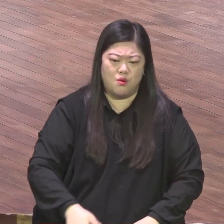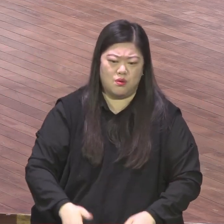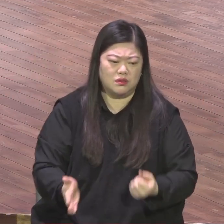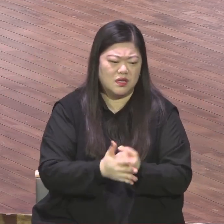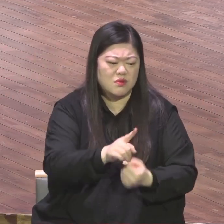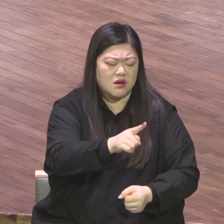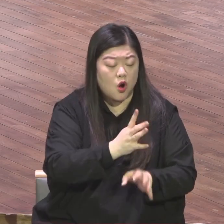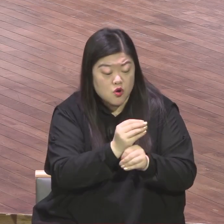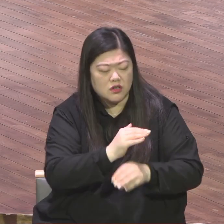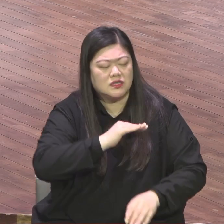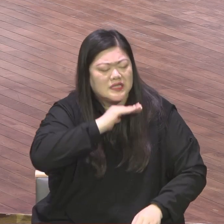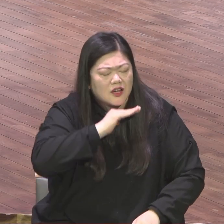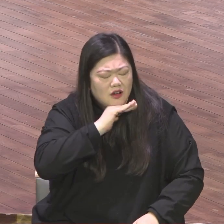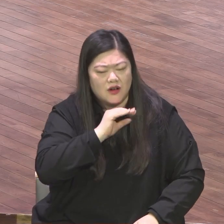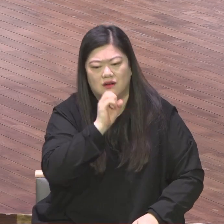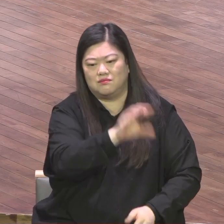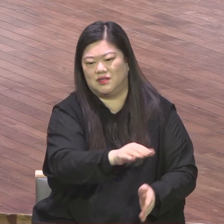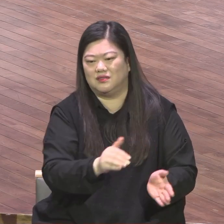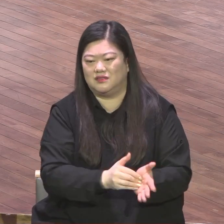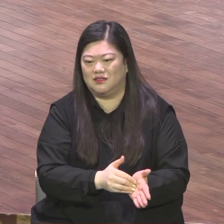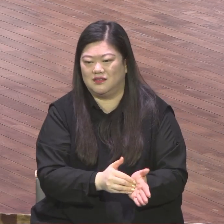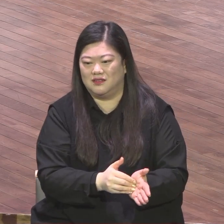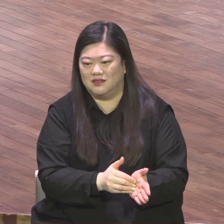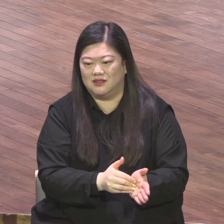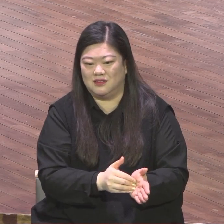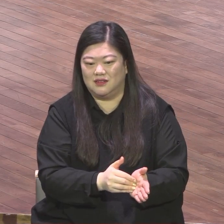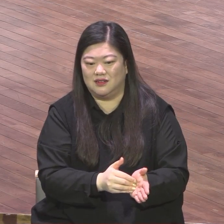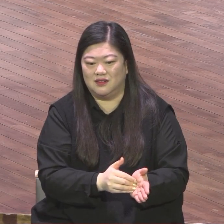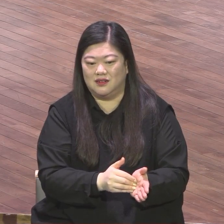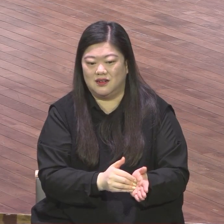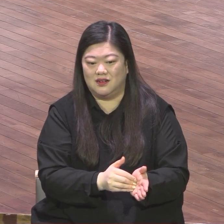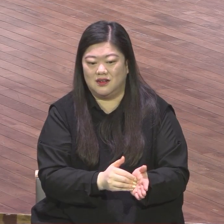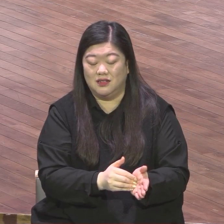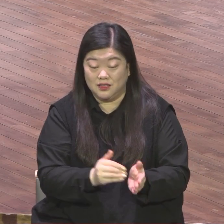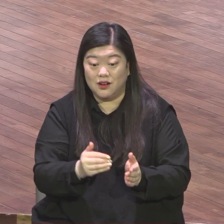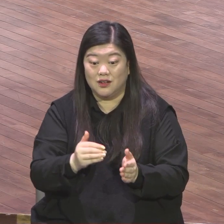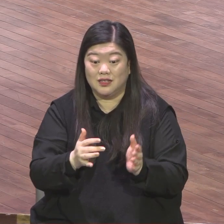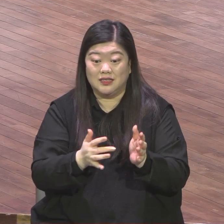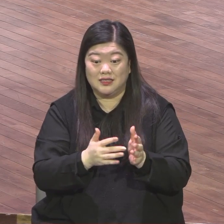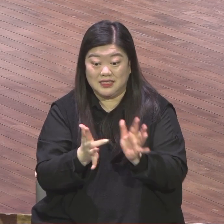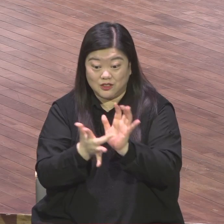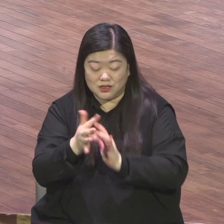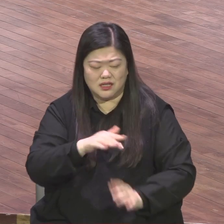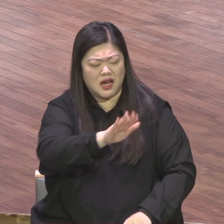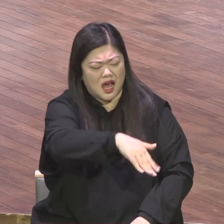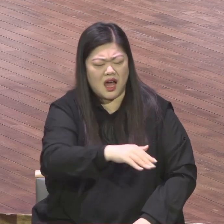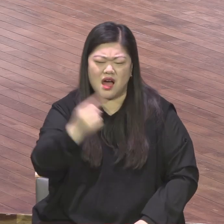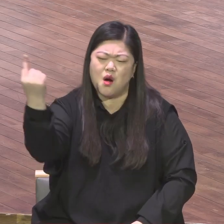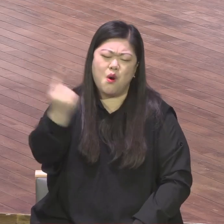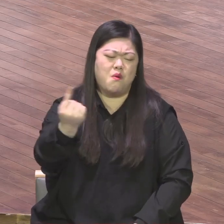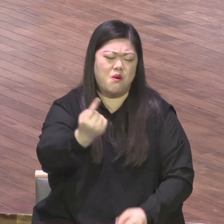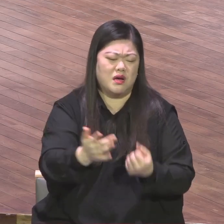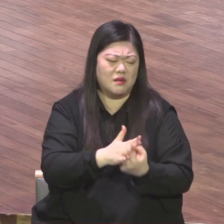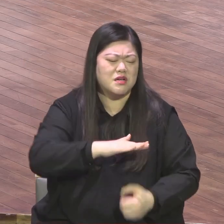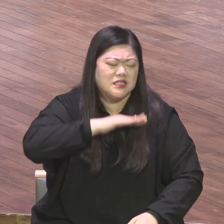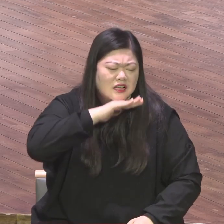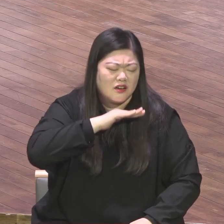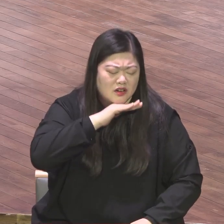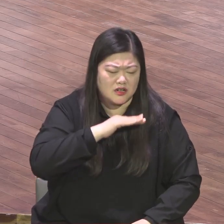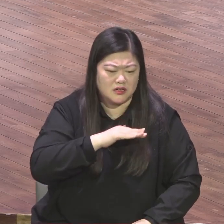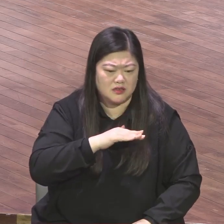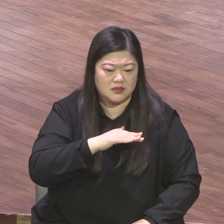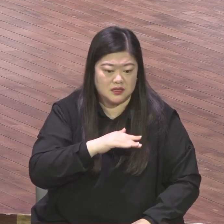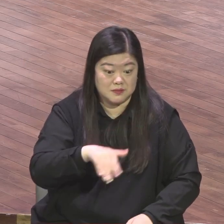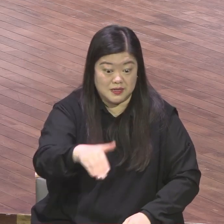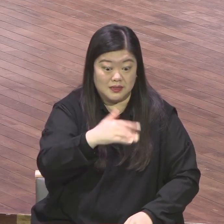기다려라. 그렇게 말씀하셨어요. 그런데 제자들은 이런 예수님의 의도는 전혀